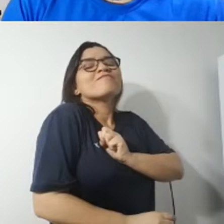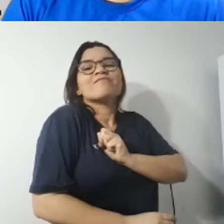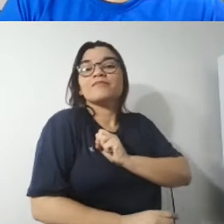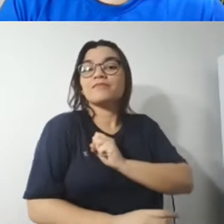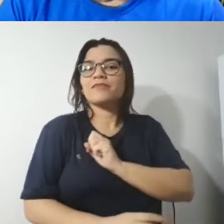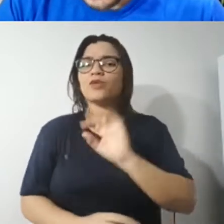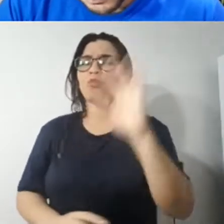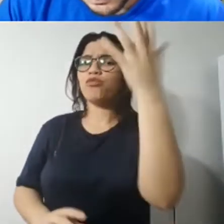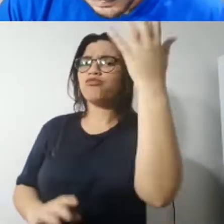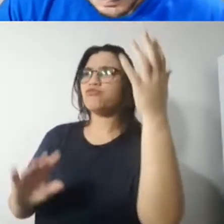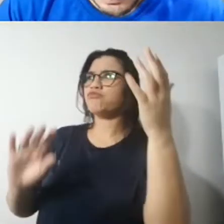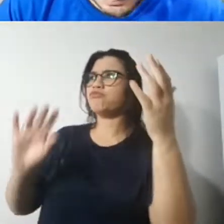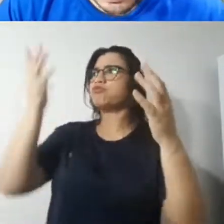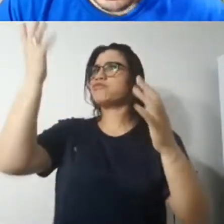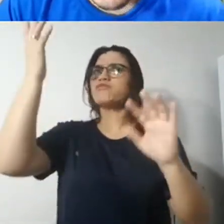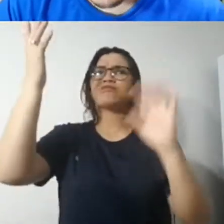conquistar.